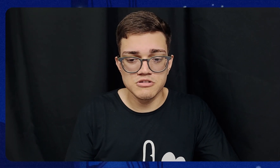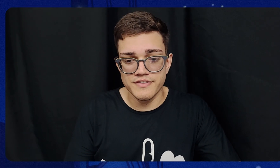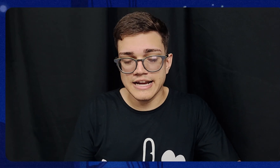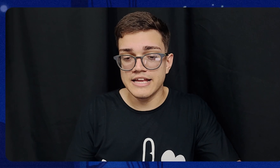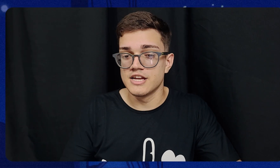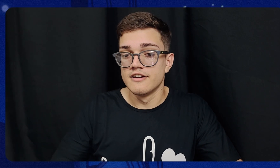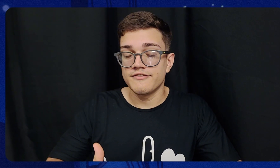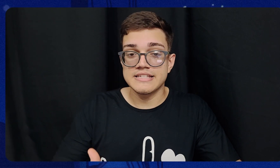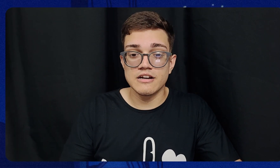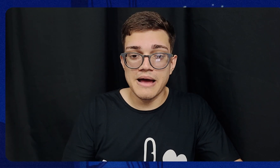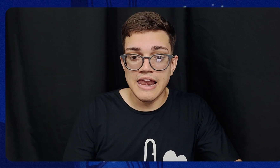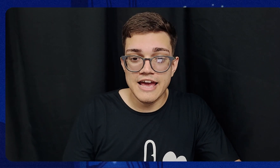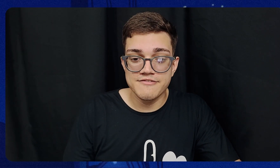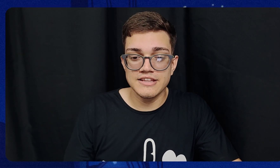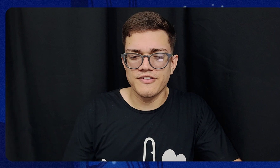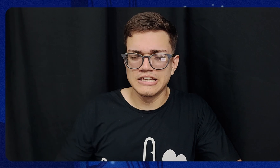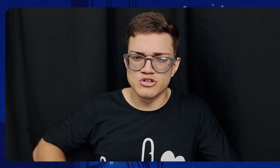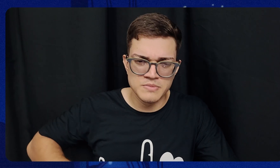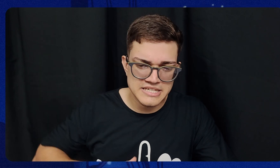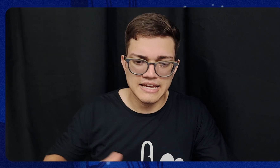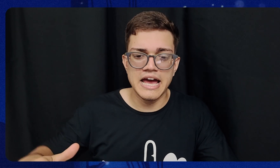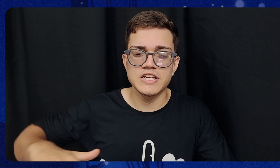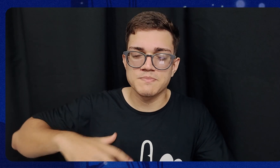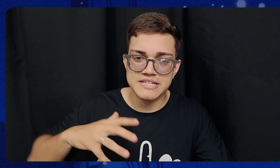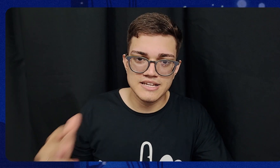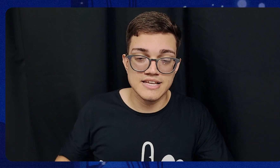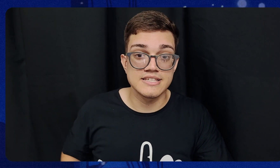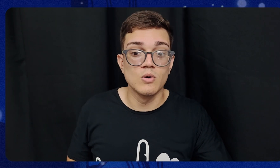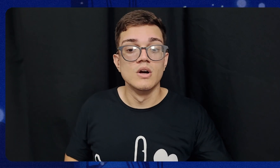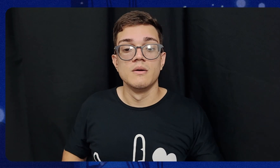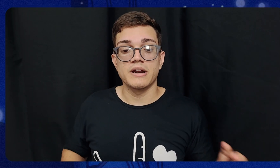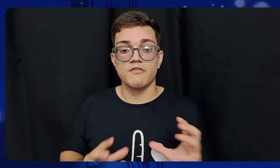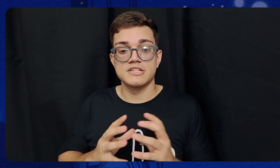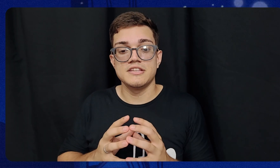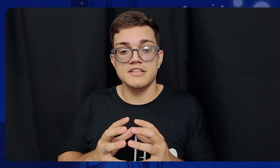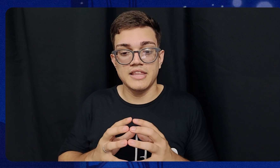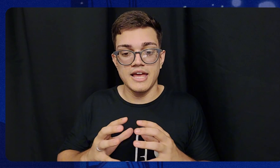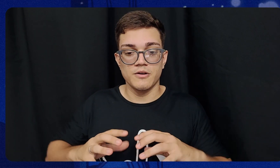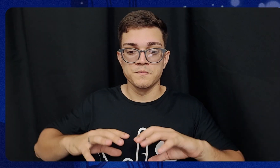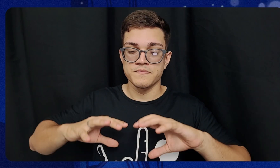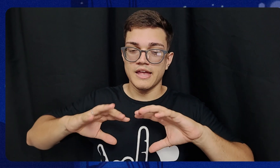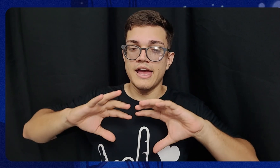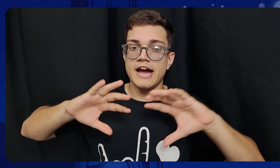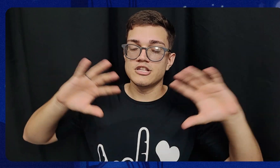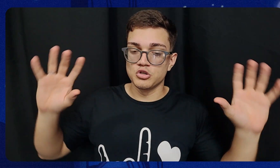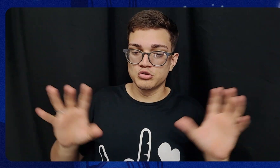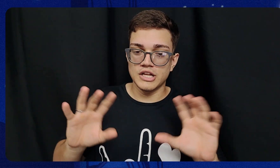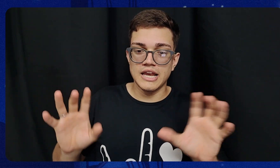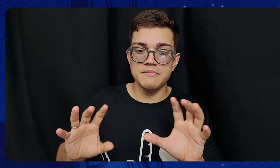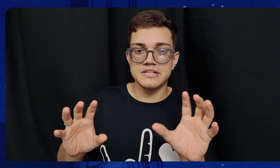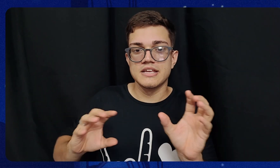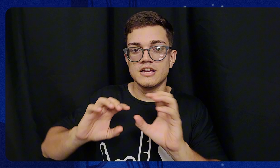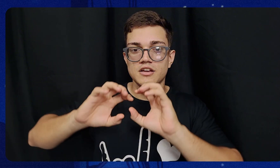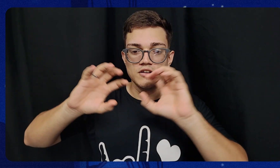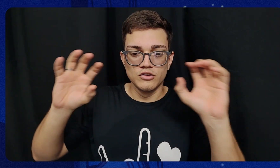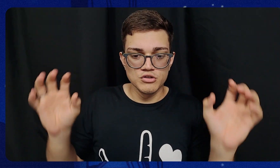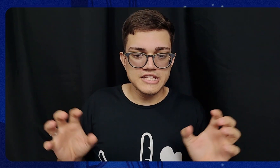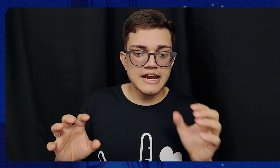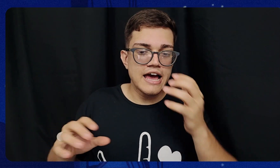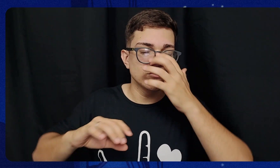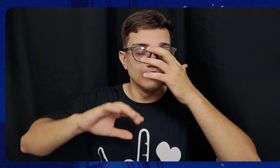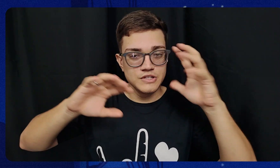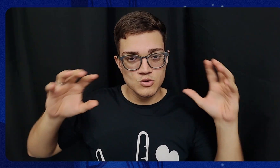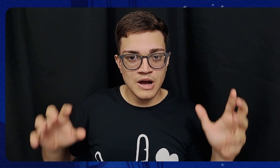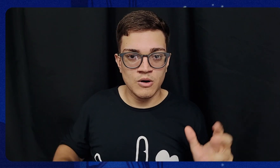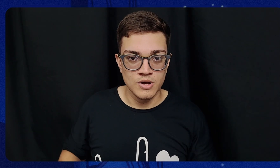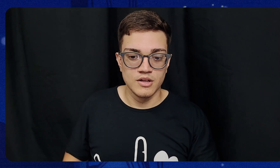pessoal, de verdade, fazer uma live ainda falando sobre cenário, espacialização, para que vocês entendam a estrutura da Libras no